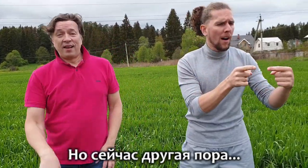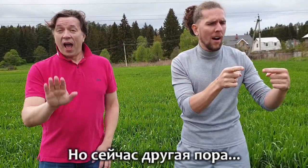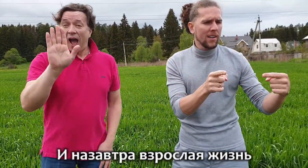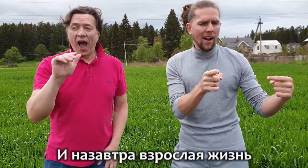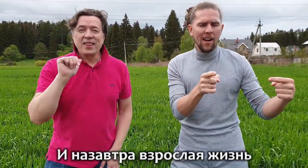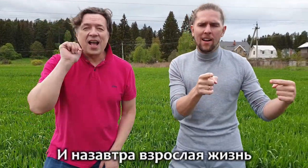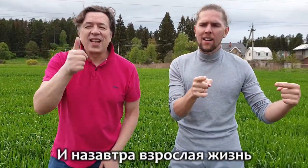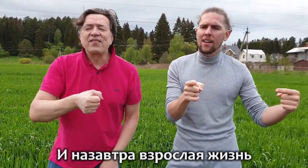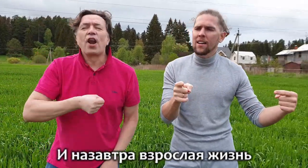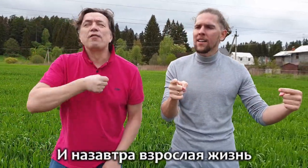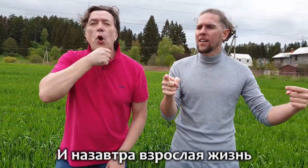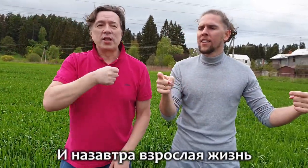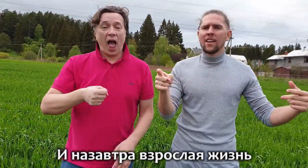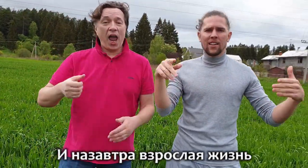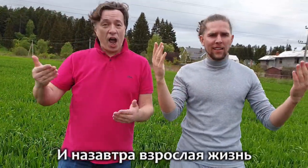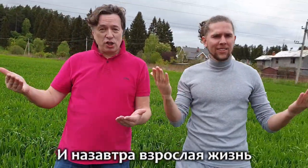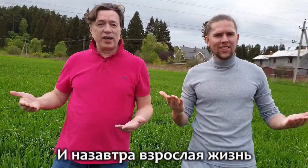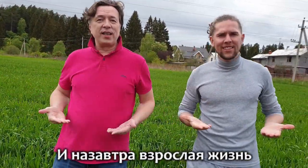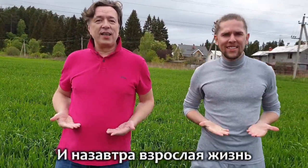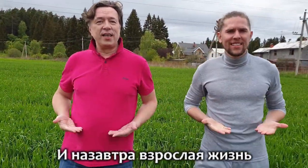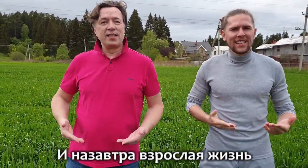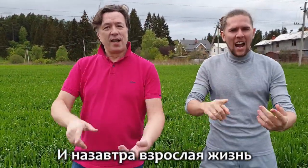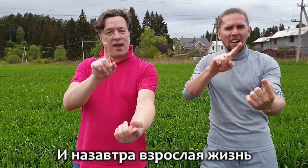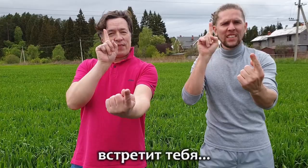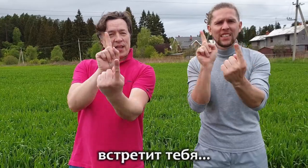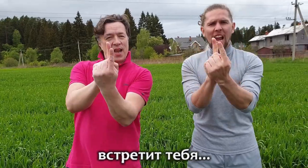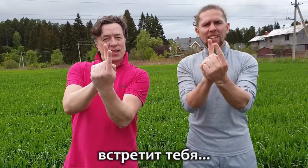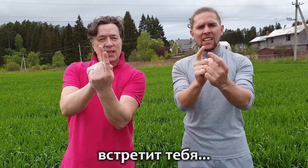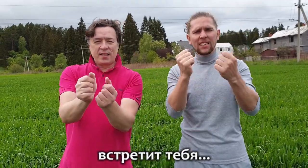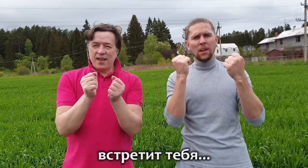И на завтра взрослая жизнь встретит тебя.